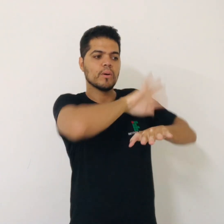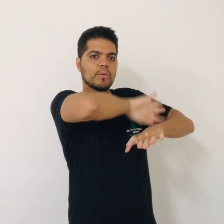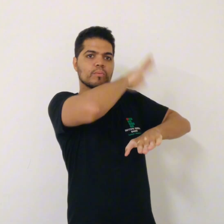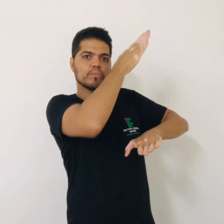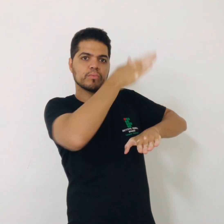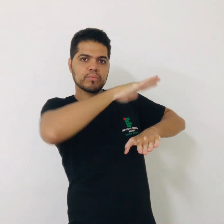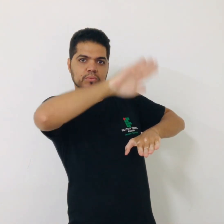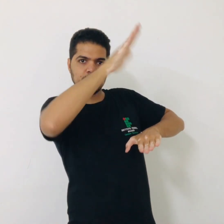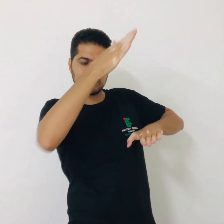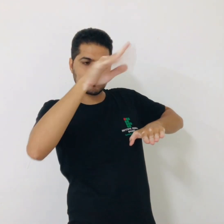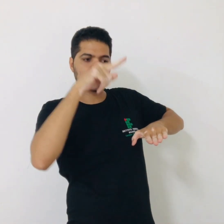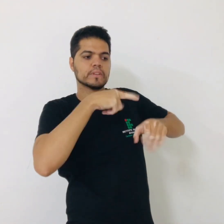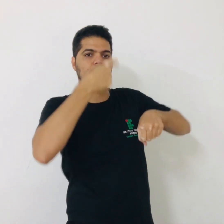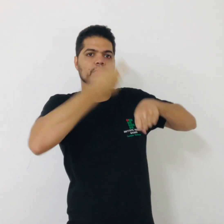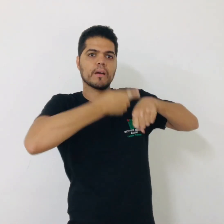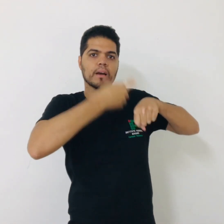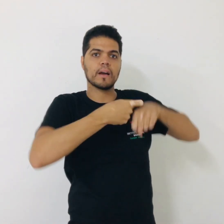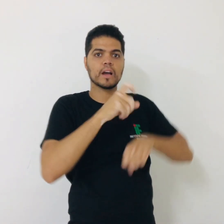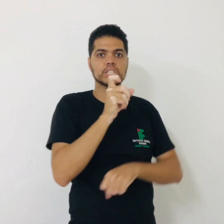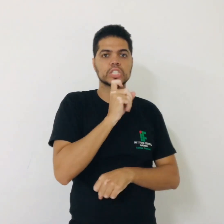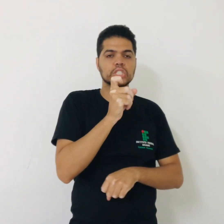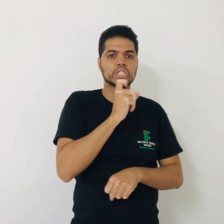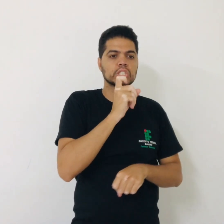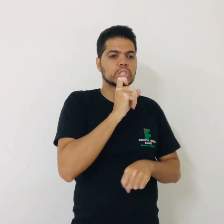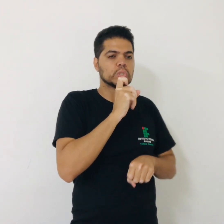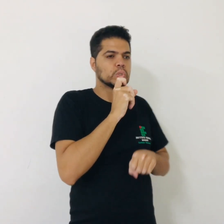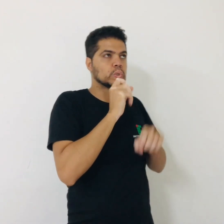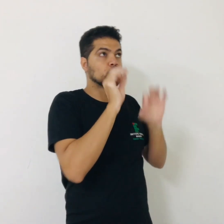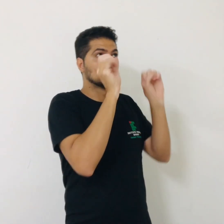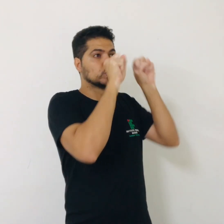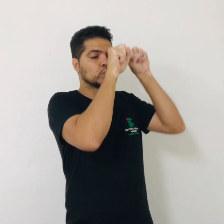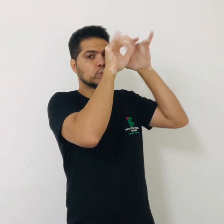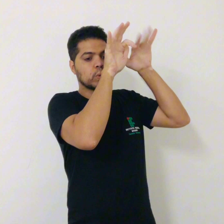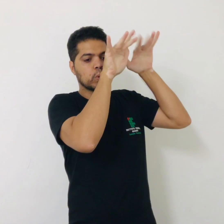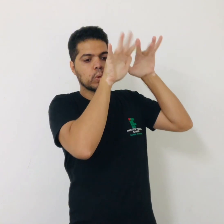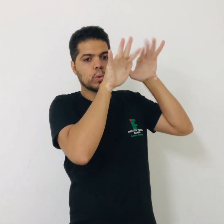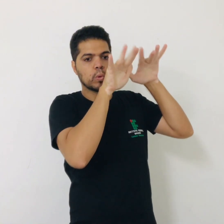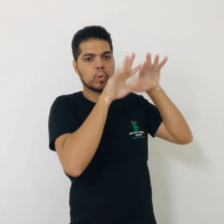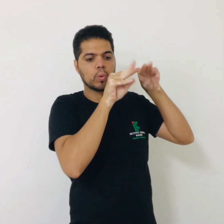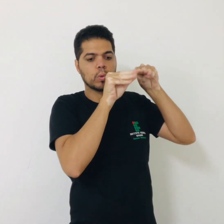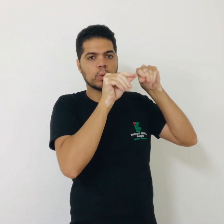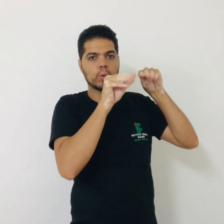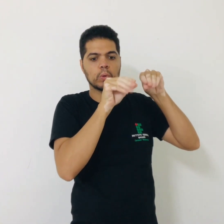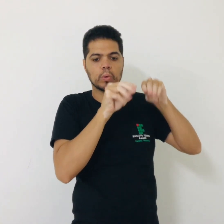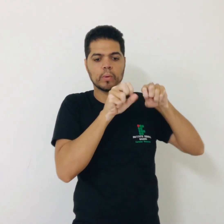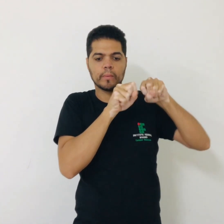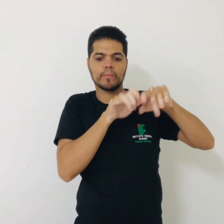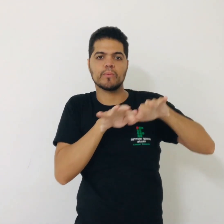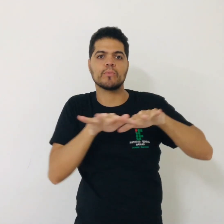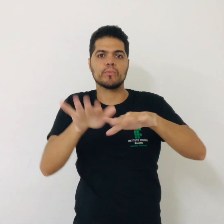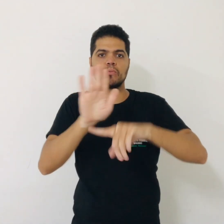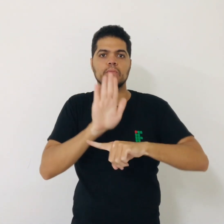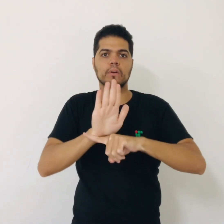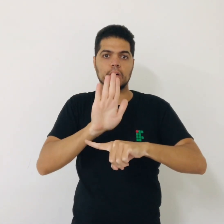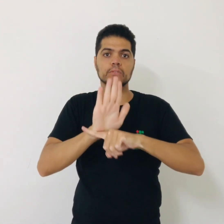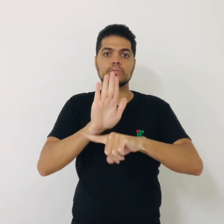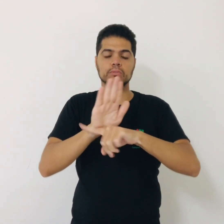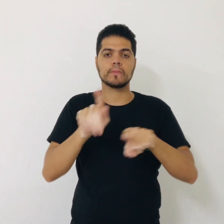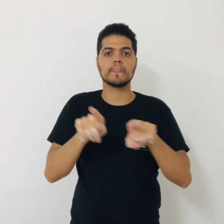Apesar de serem rios caracteristicamente de planície, muito utilizados para o transporte, considerando a